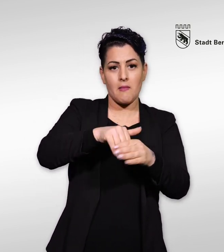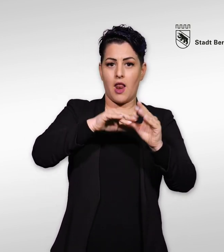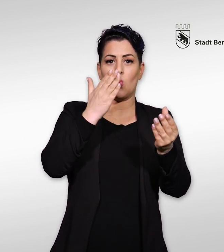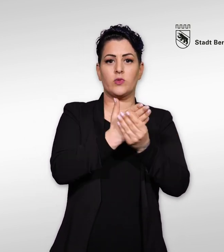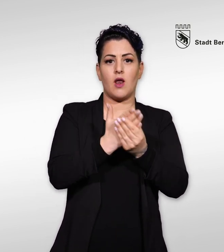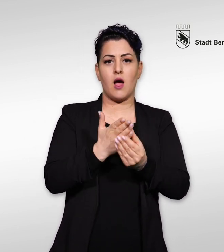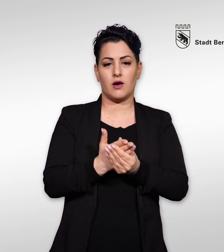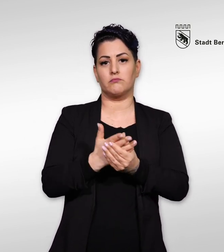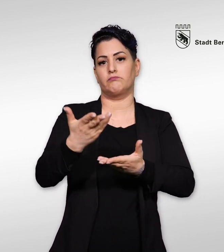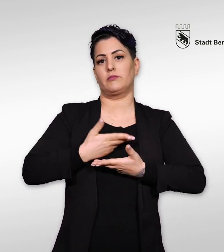das Antwortkuvert.